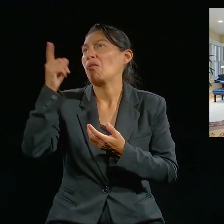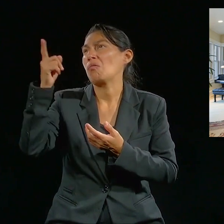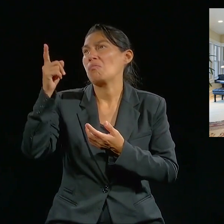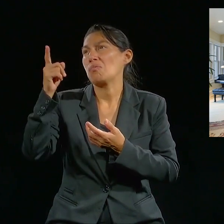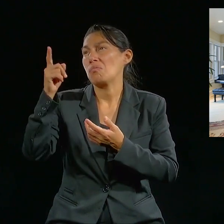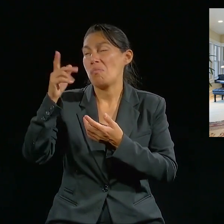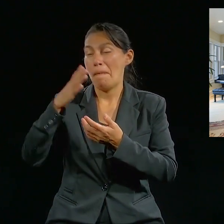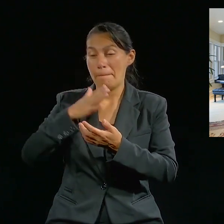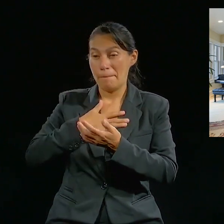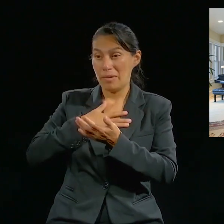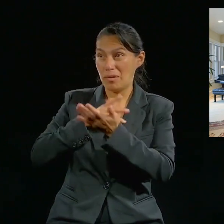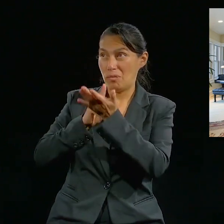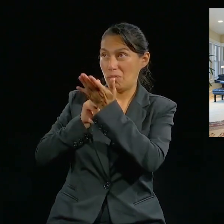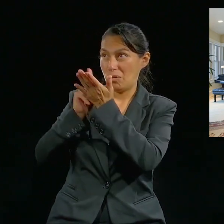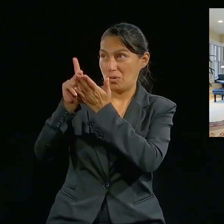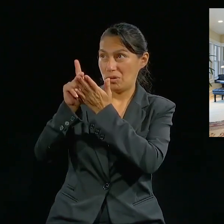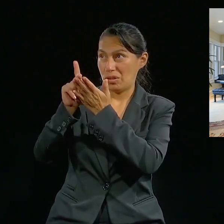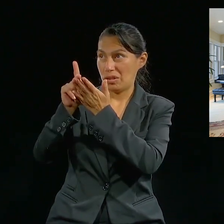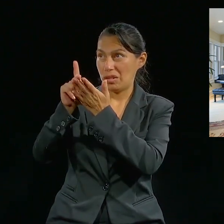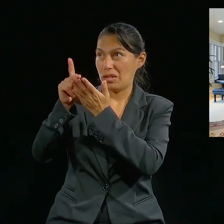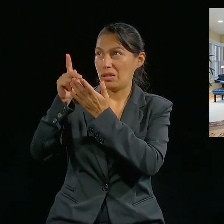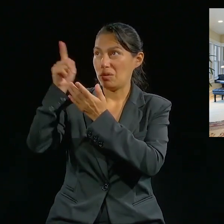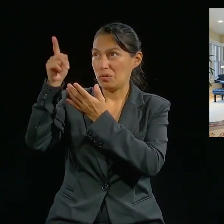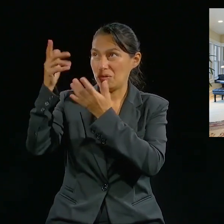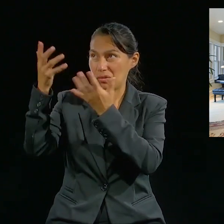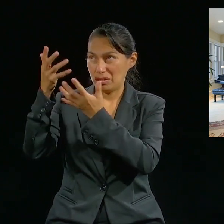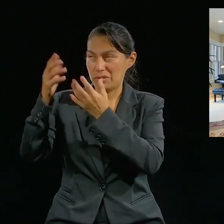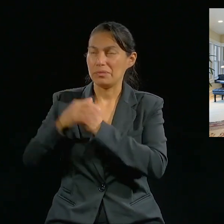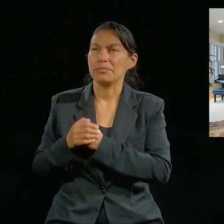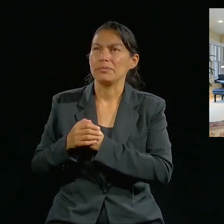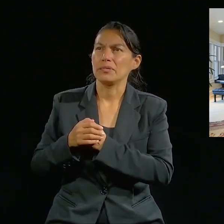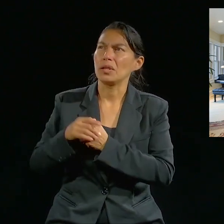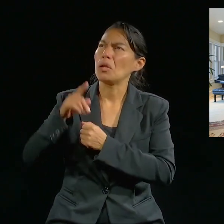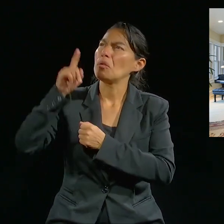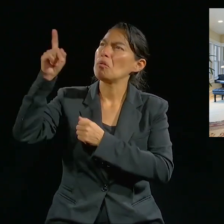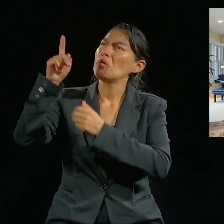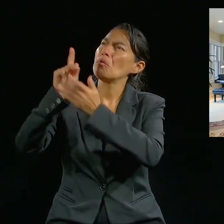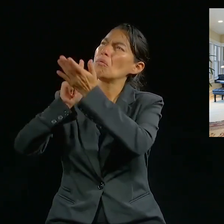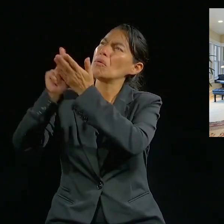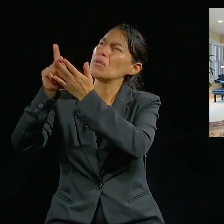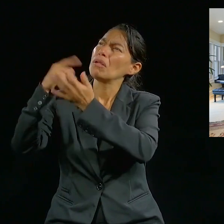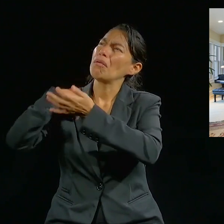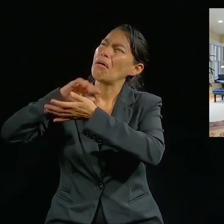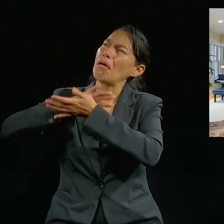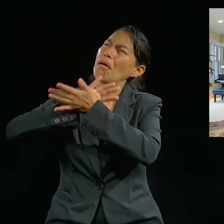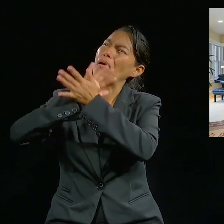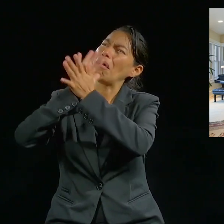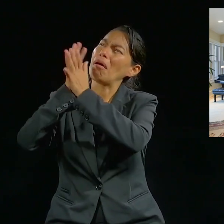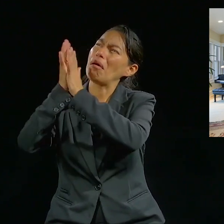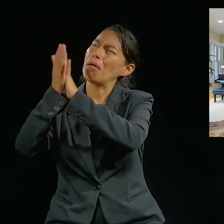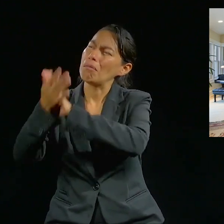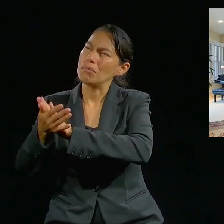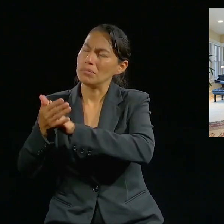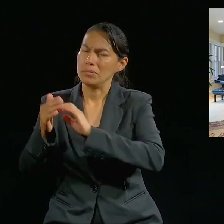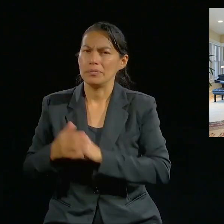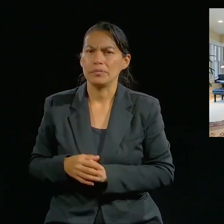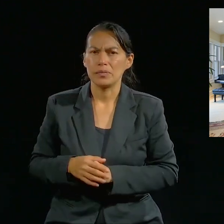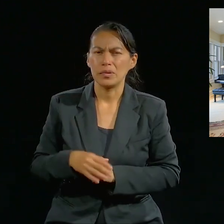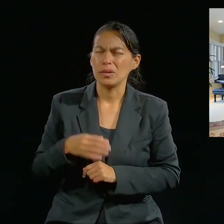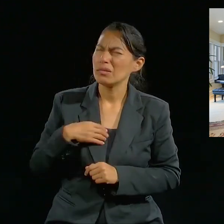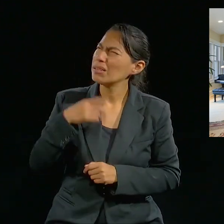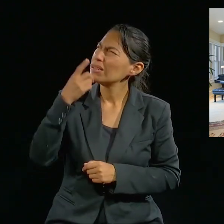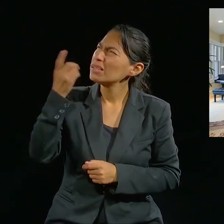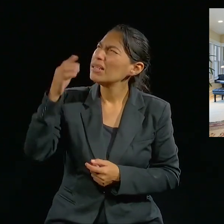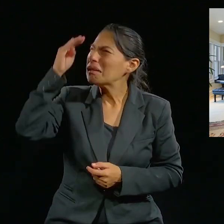queremos mover o cambiar su voluntad. Y a mí me dolió tanto porque no entendía. Yo decía, Señor, estamos orando,